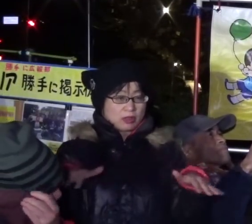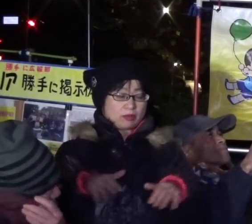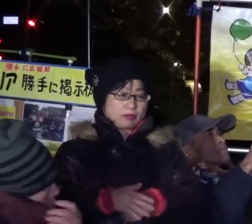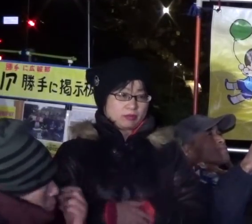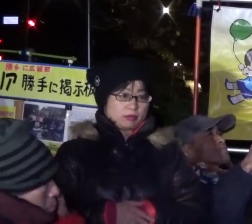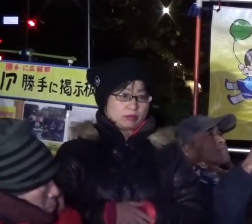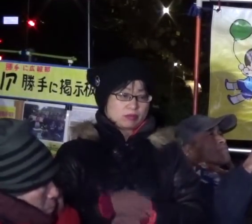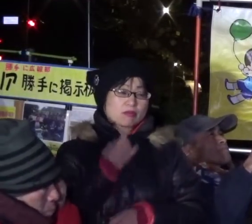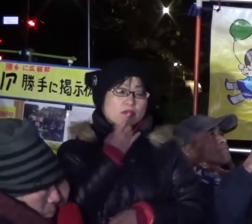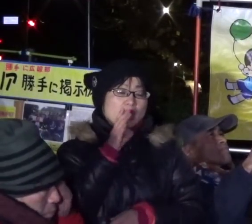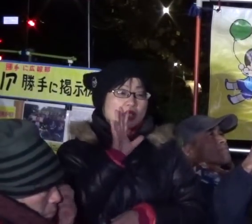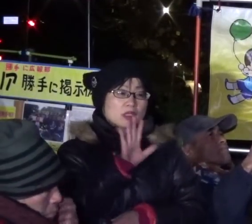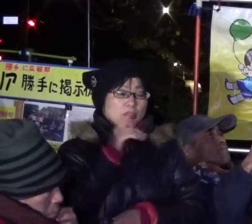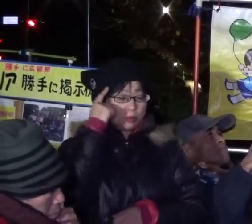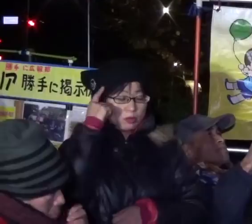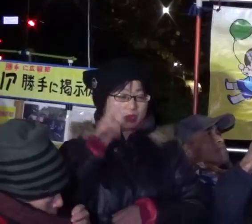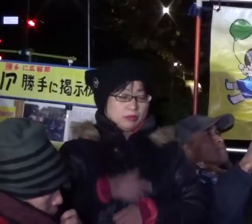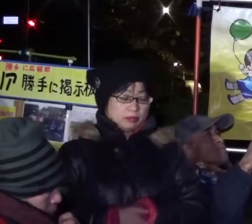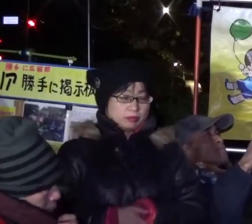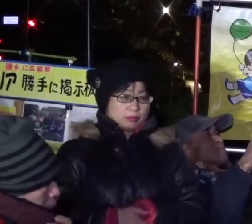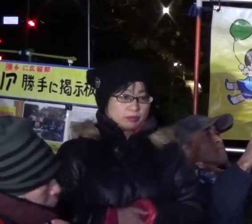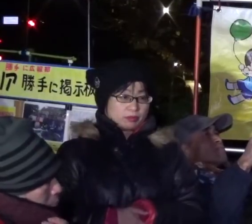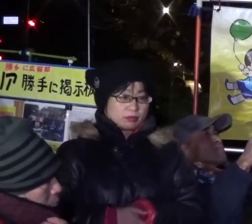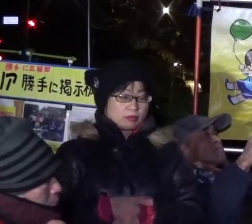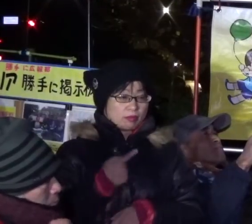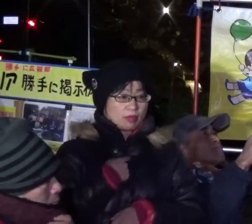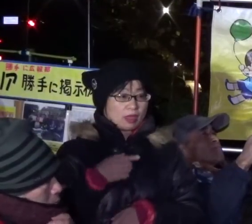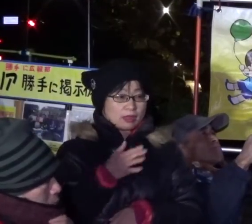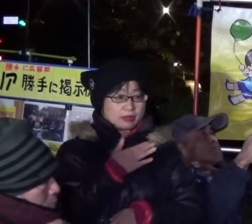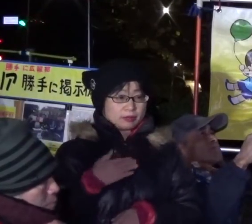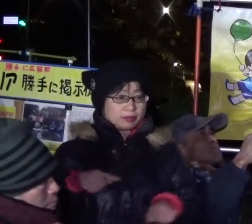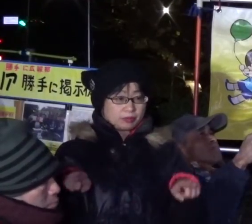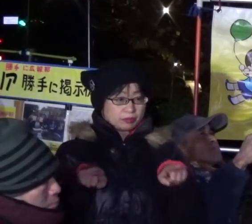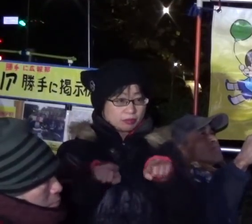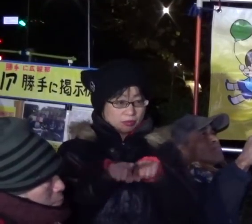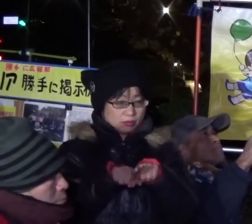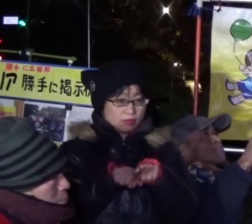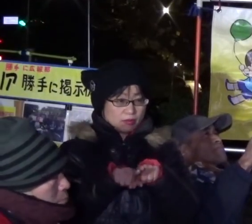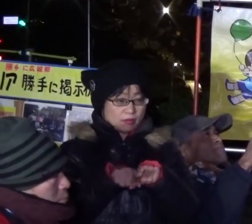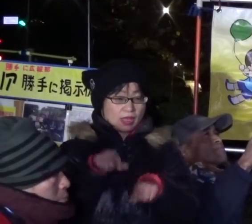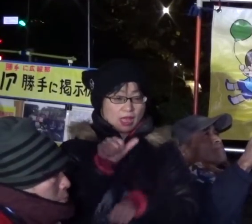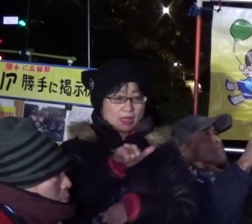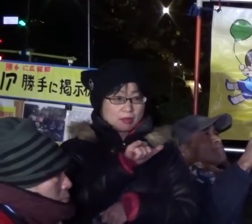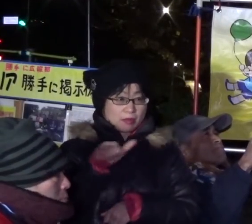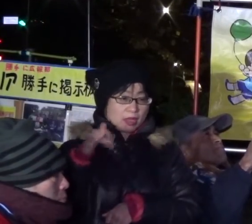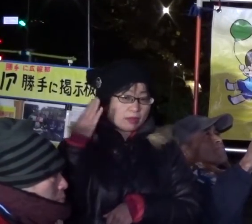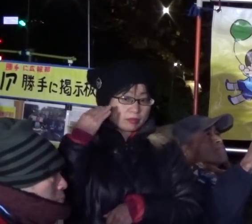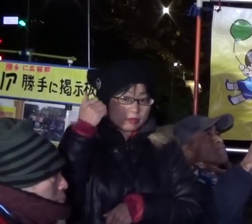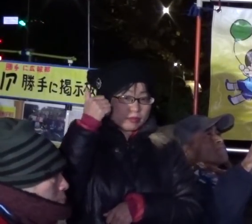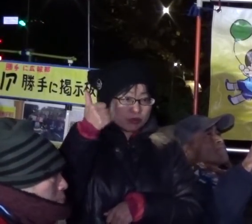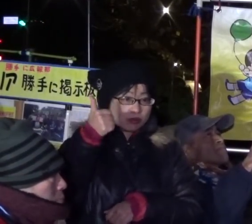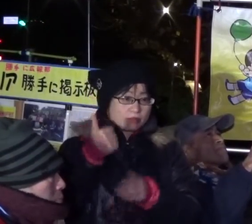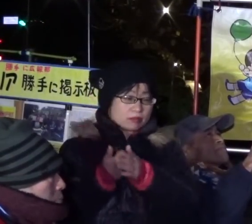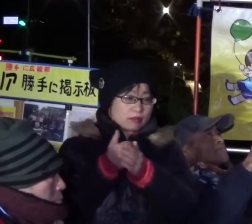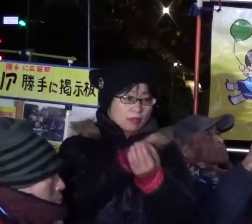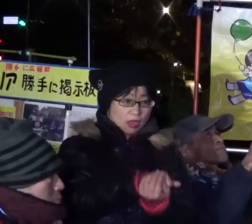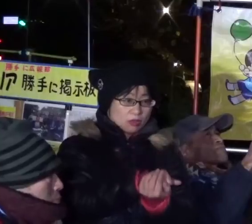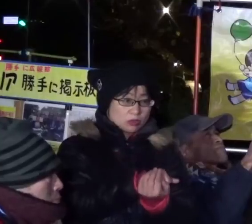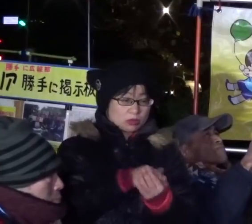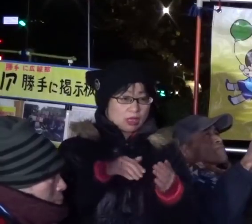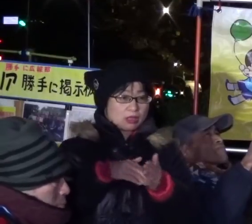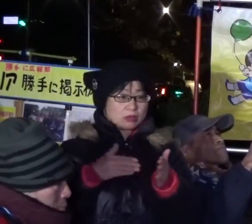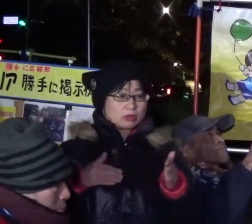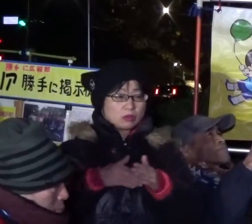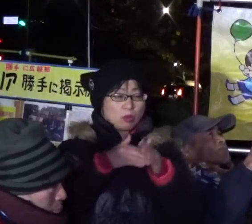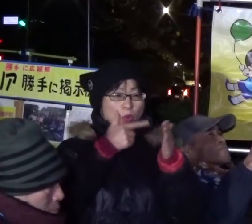。ここの希望のエリアと同じです。私たちが一緒になって安倍内閣を倒す最大の切り口の一